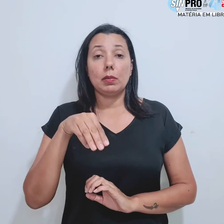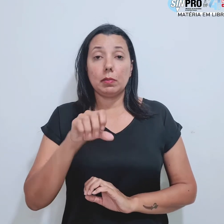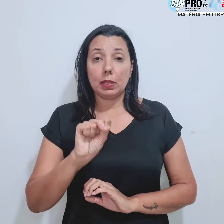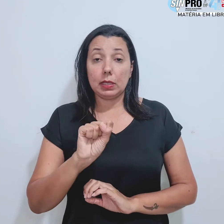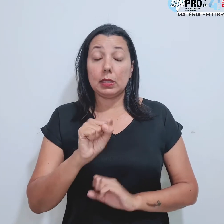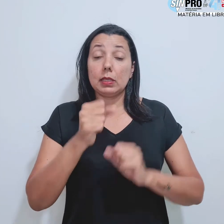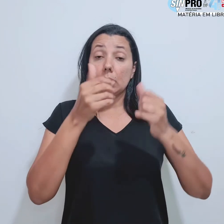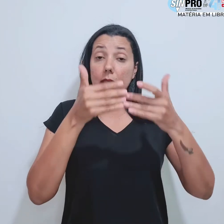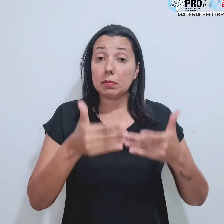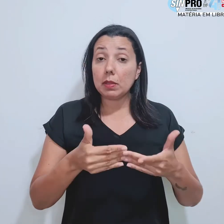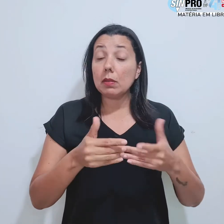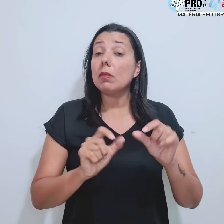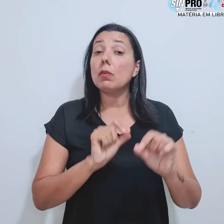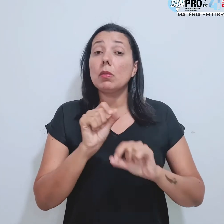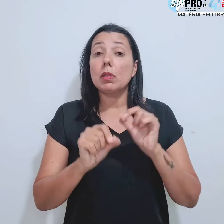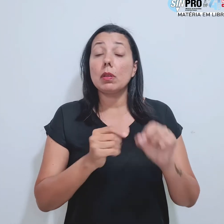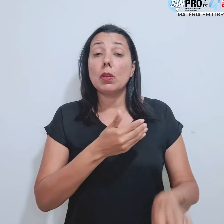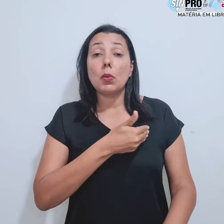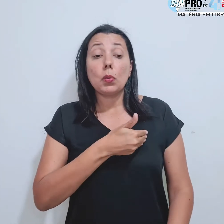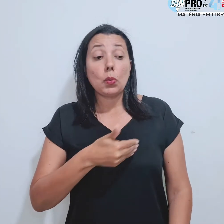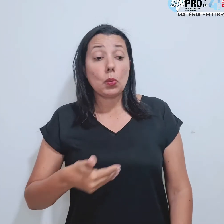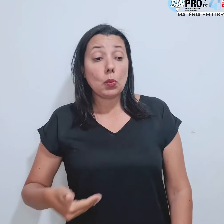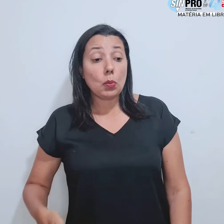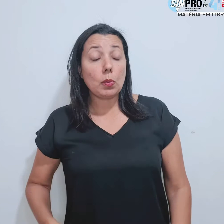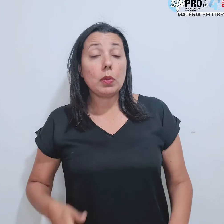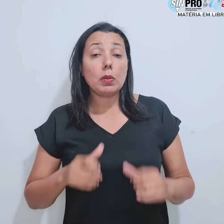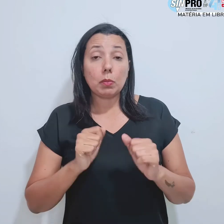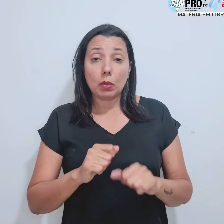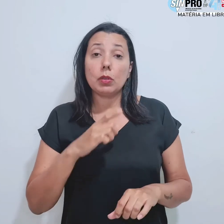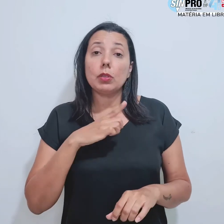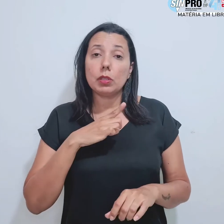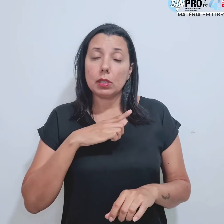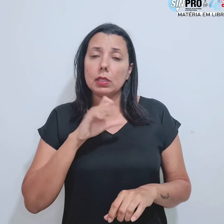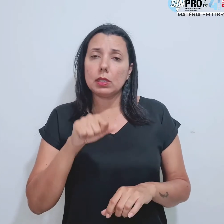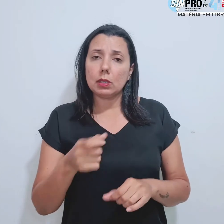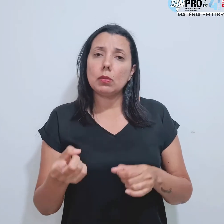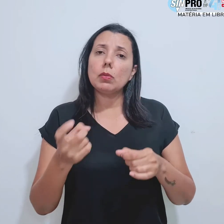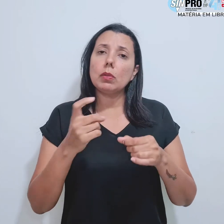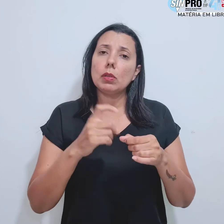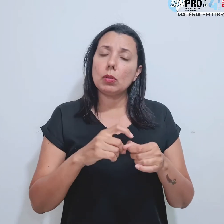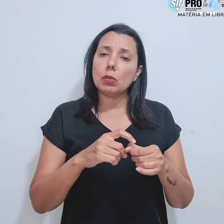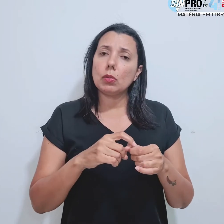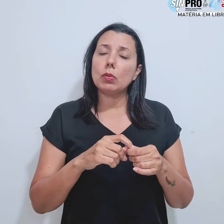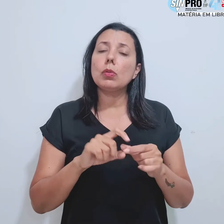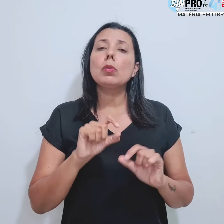OMS diz ainda que os governos podem ter um retorno de quase